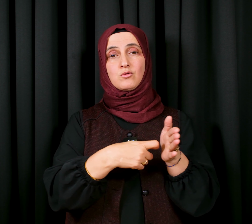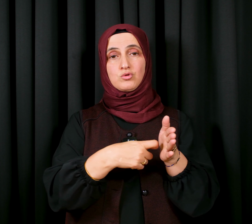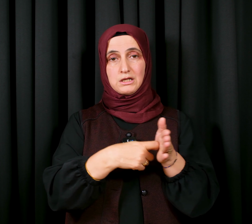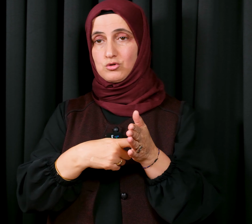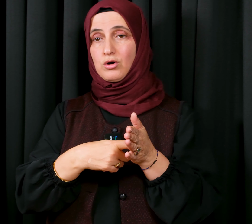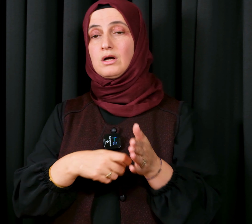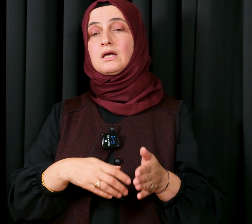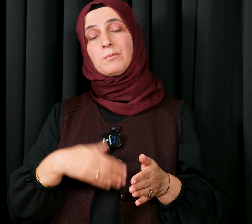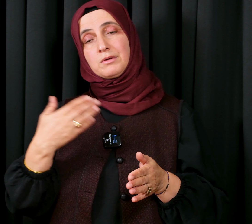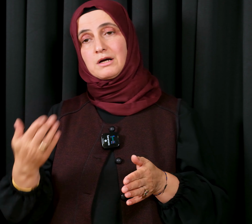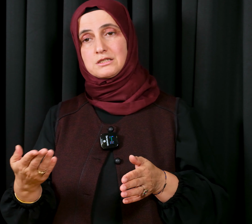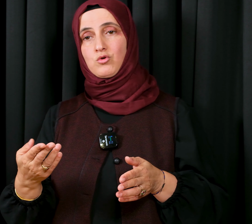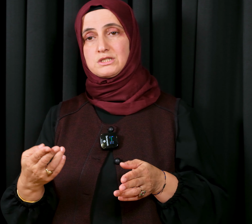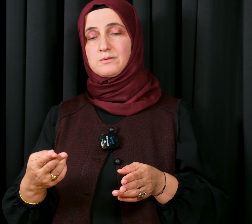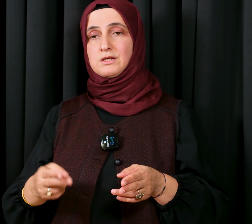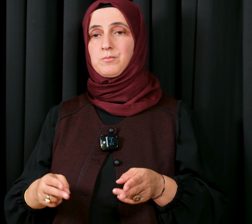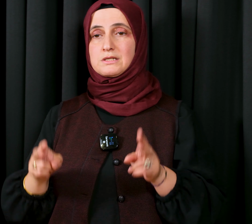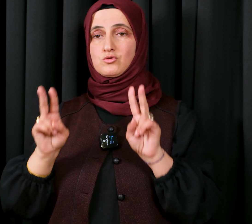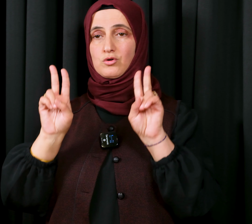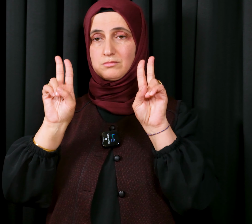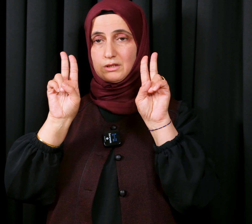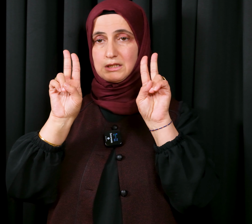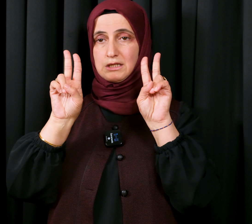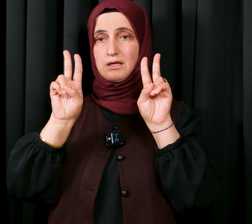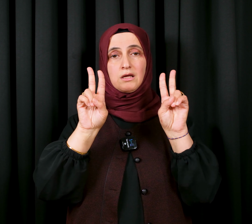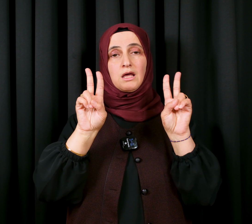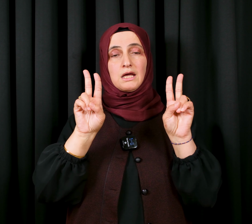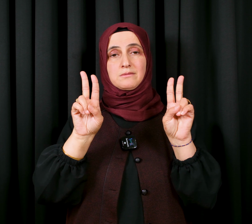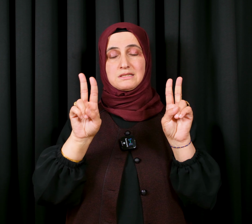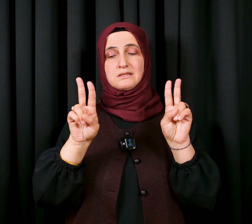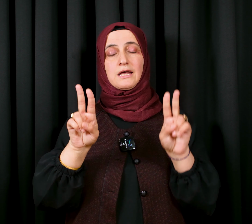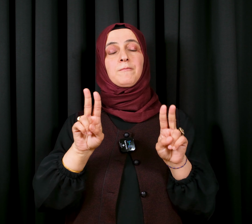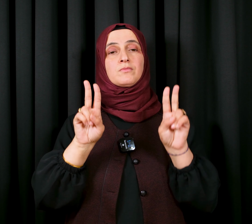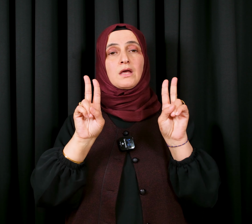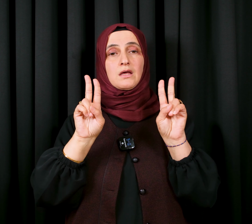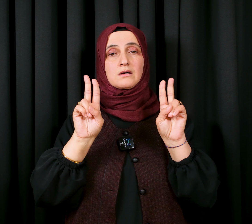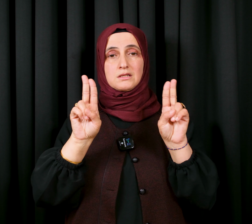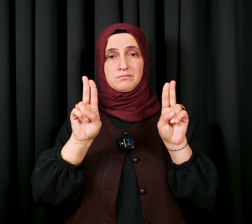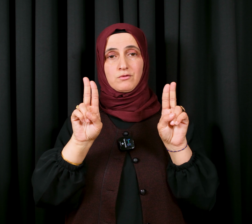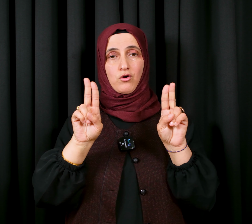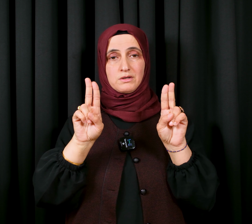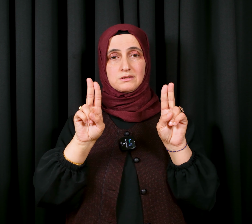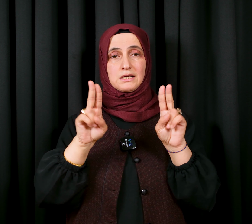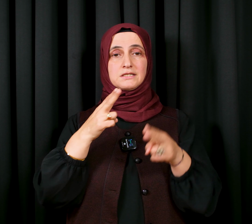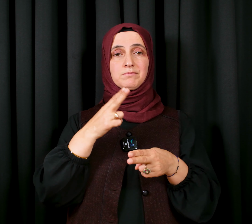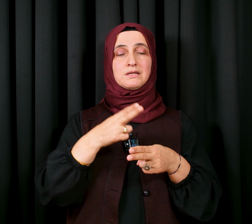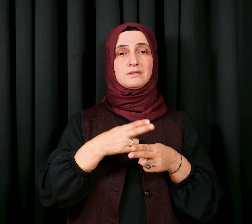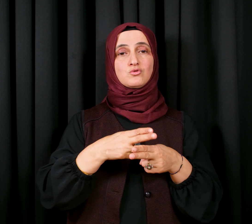kullanılıyor. Bir başka gösterimini yapmak istiyorum. İki elimizin de kalın bir formatına getirip birbirimizin